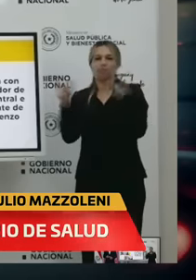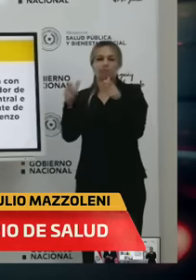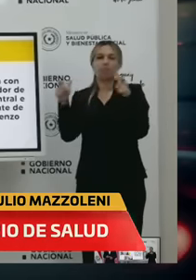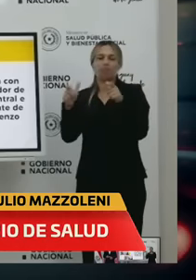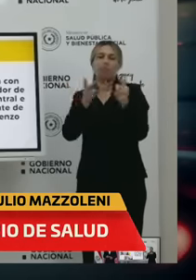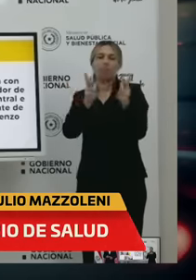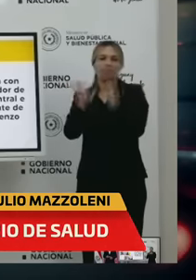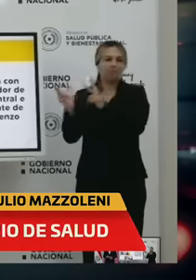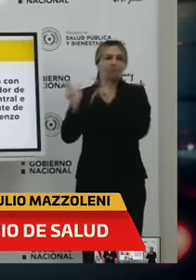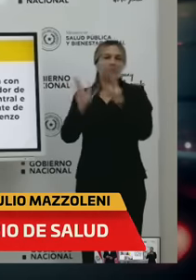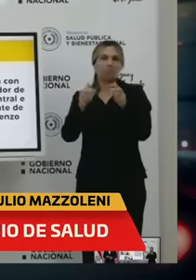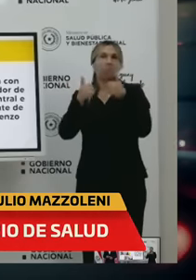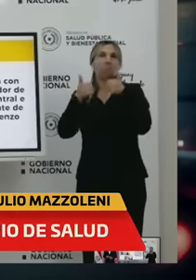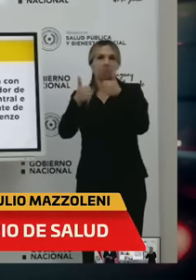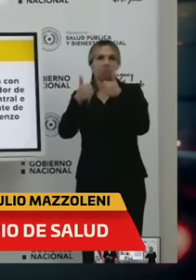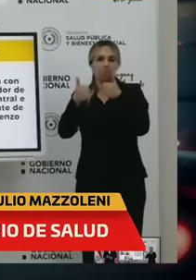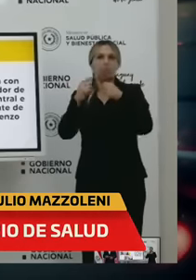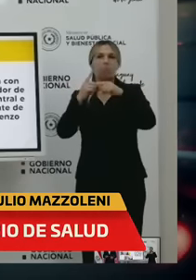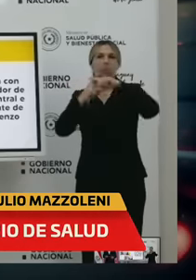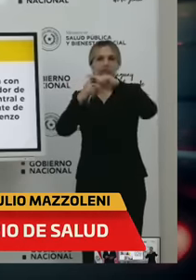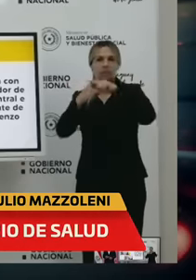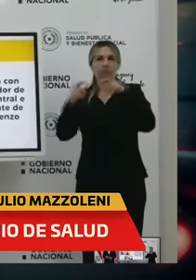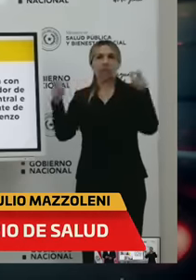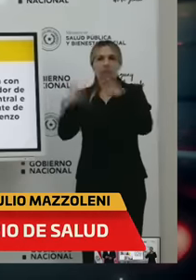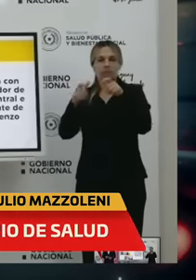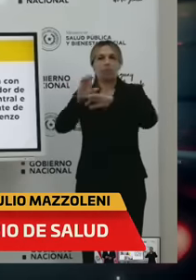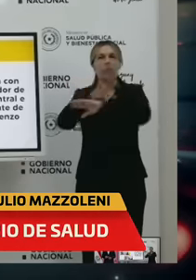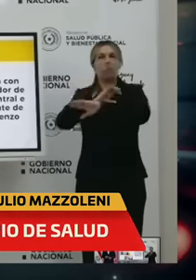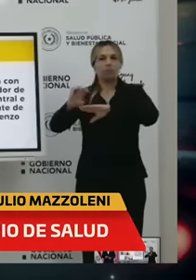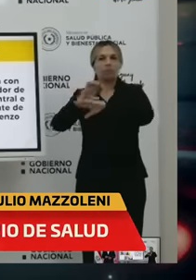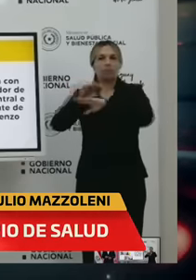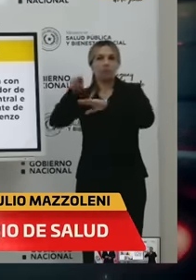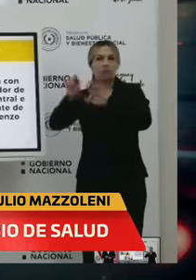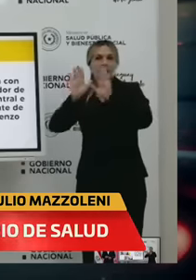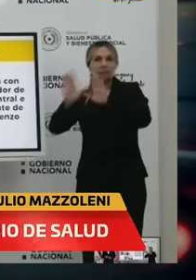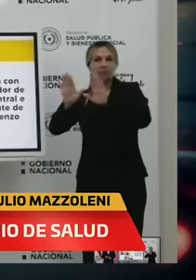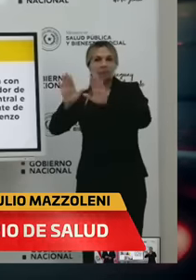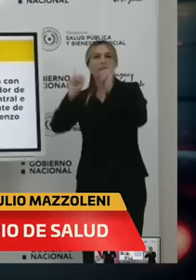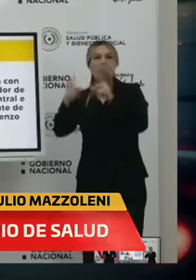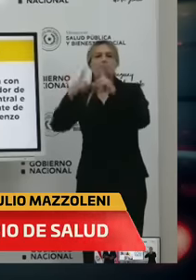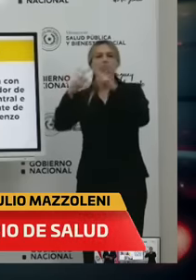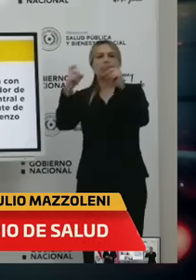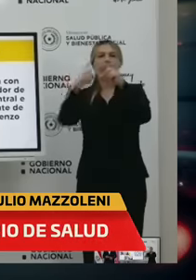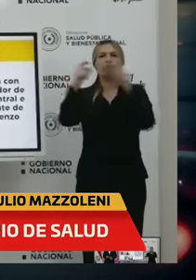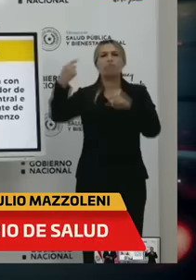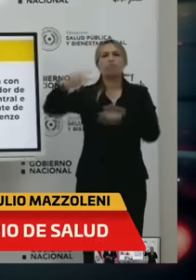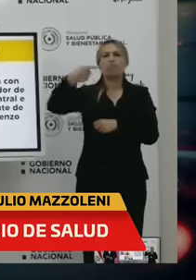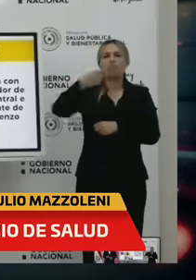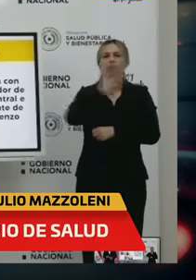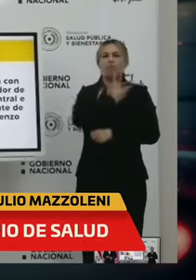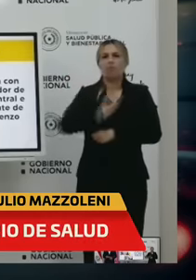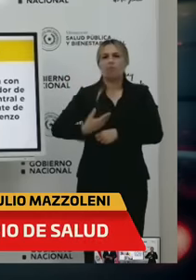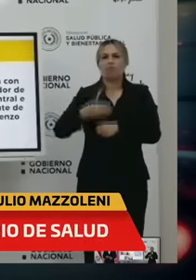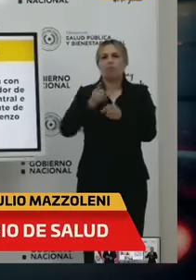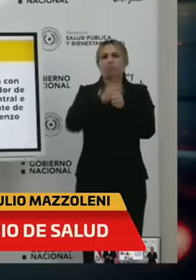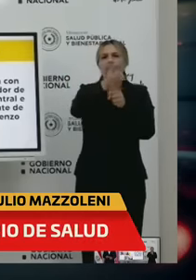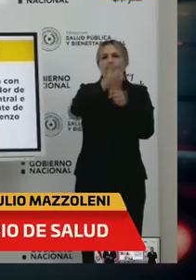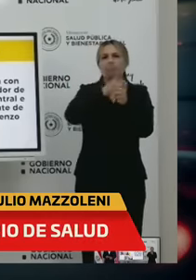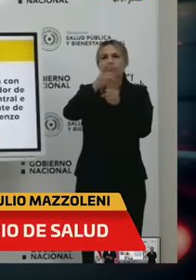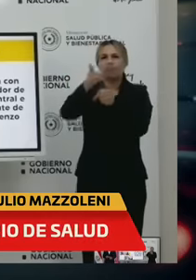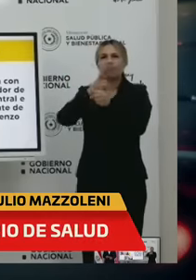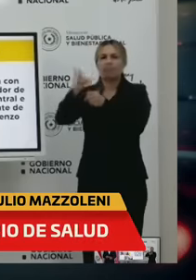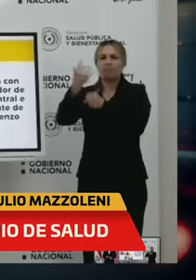reuniones muy auspiciosas que van a extenderse a otros gobiernos municipales, particularmente de los departamentos